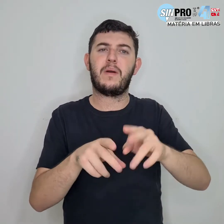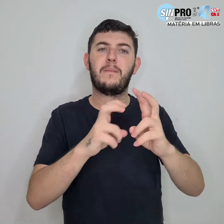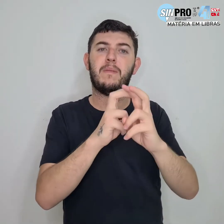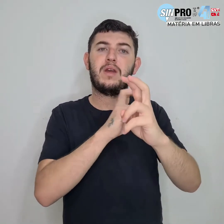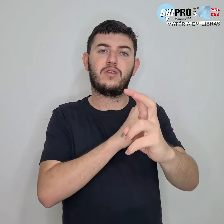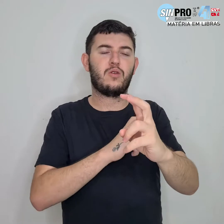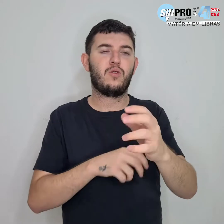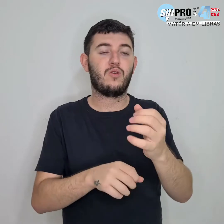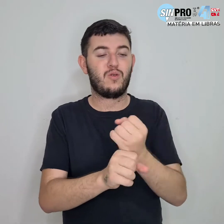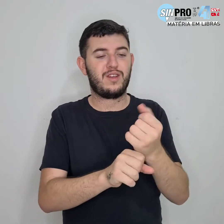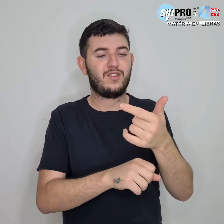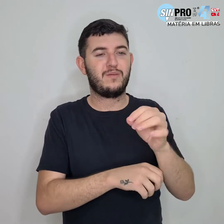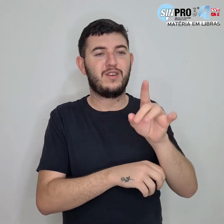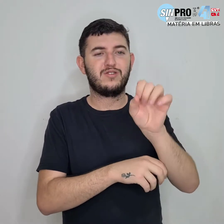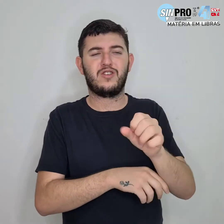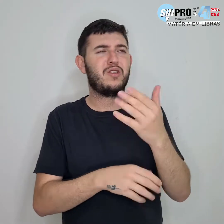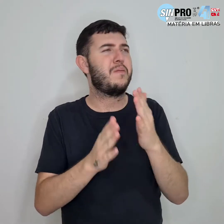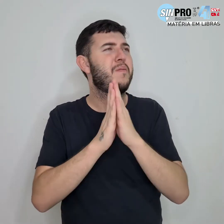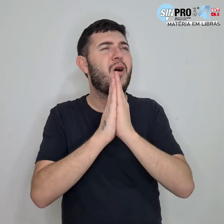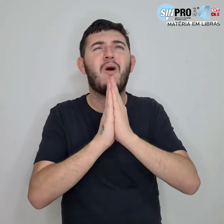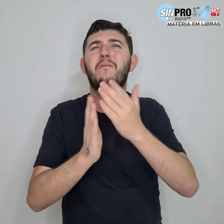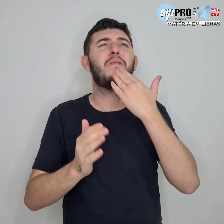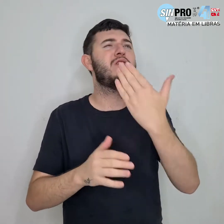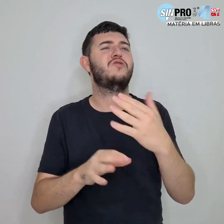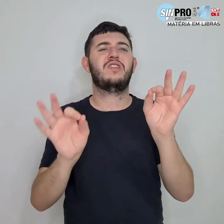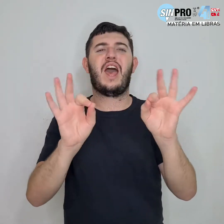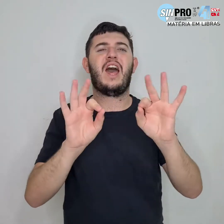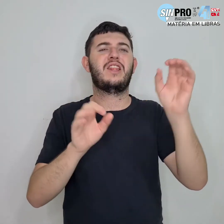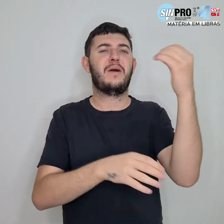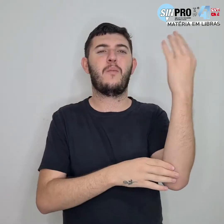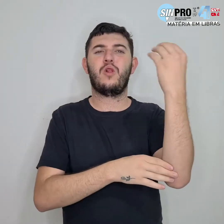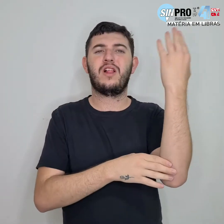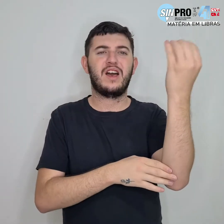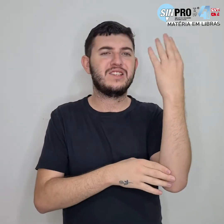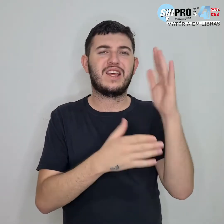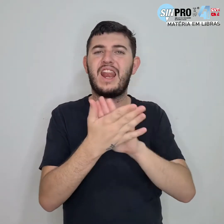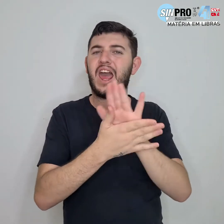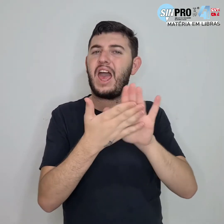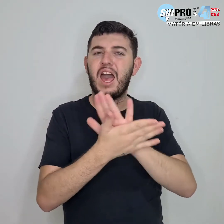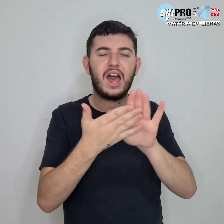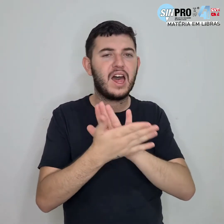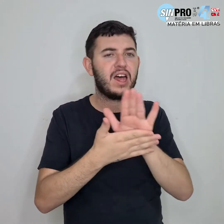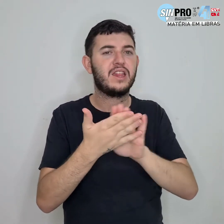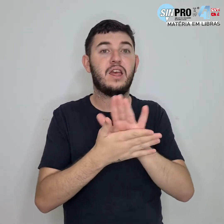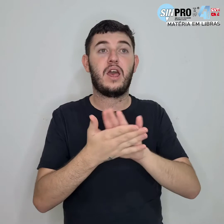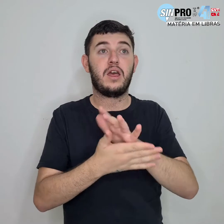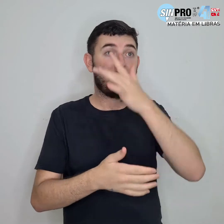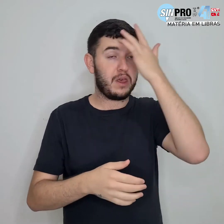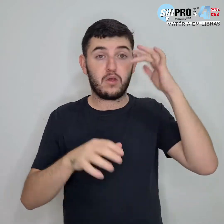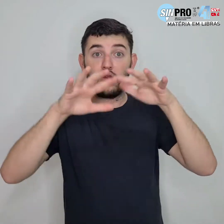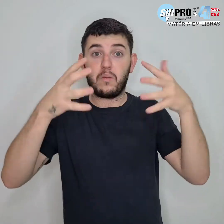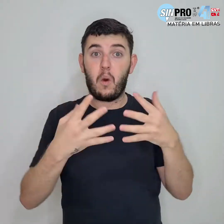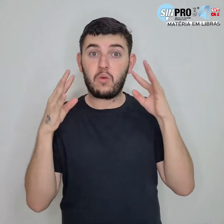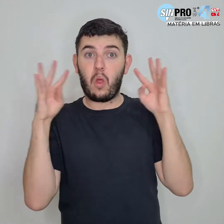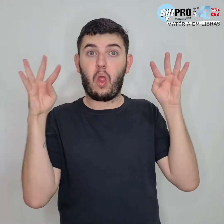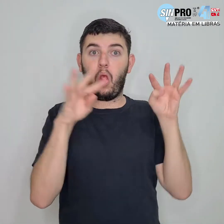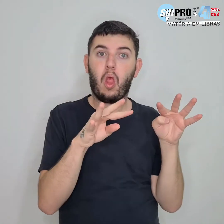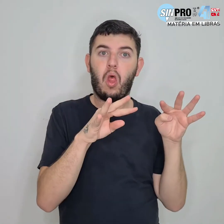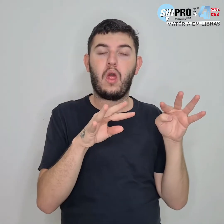2018 abalou brasileiros e pessoas do mundo inteiro. Embora gravemente ferida, o maior medo da mulher era a fatura